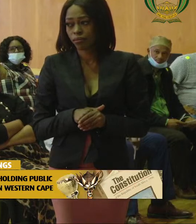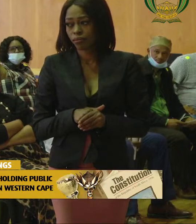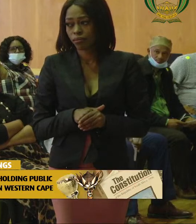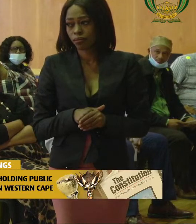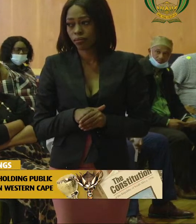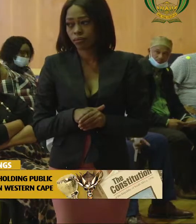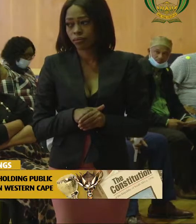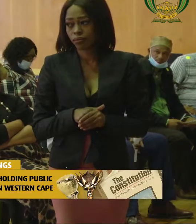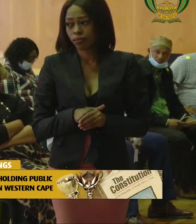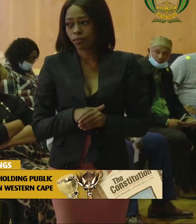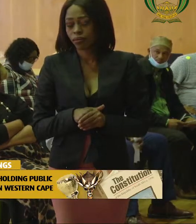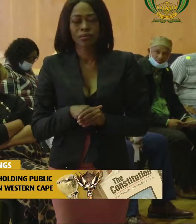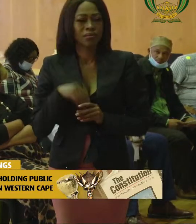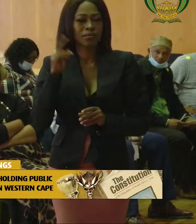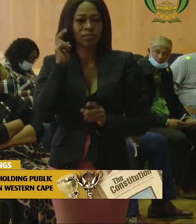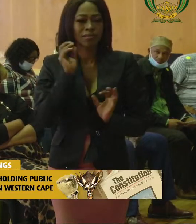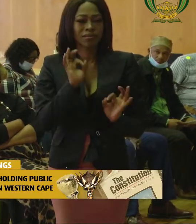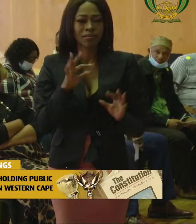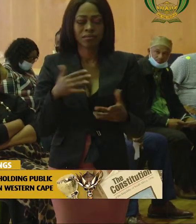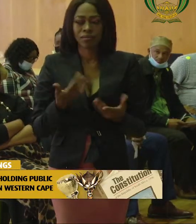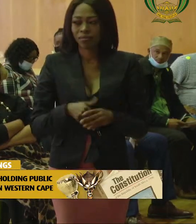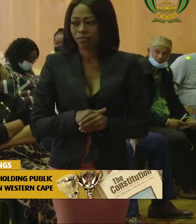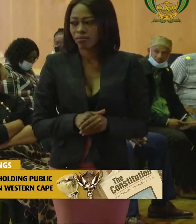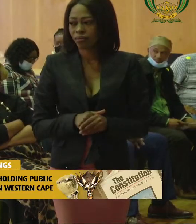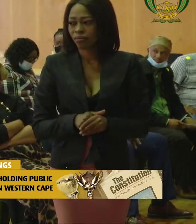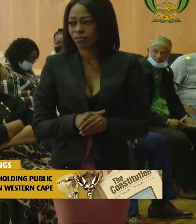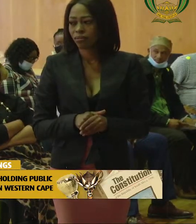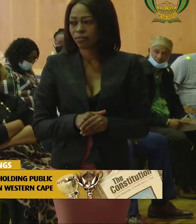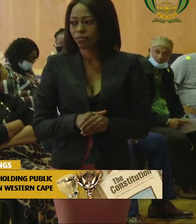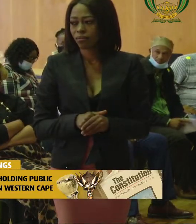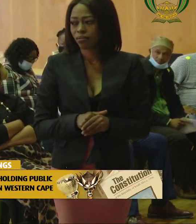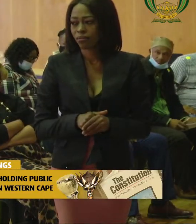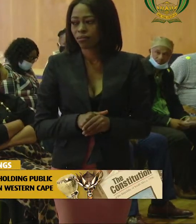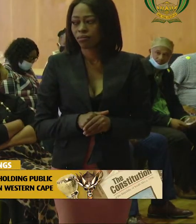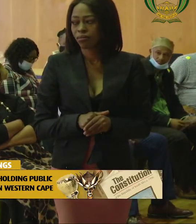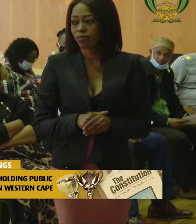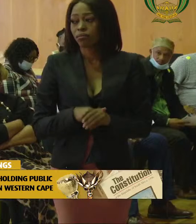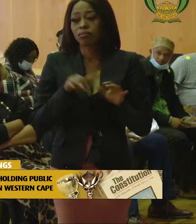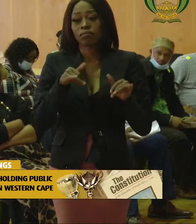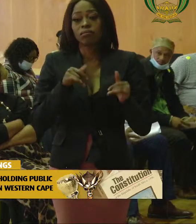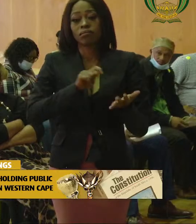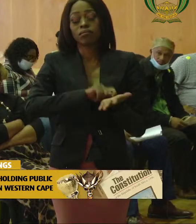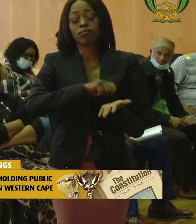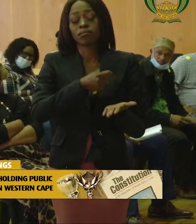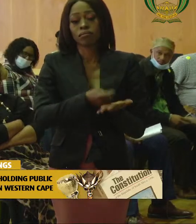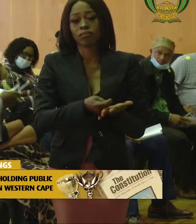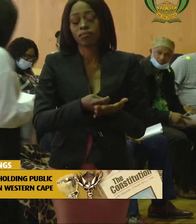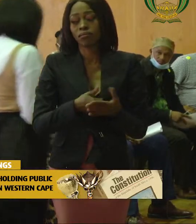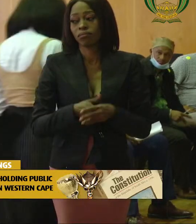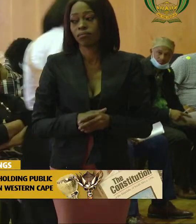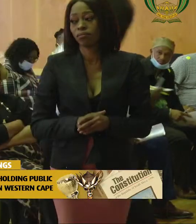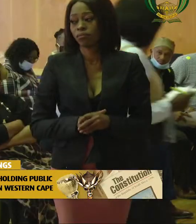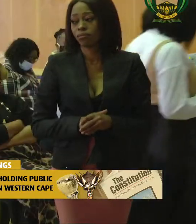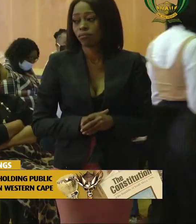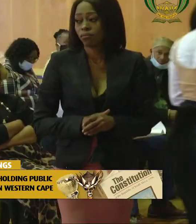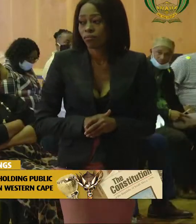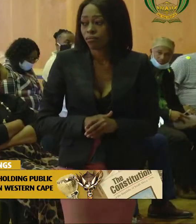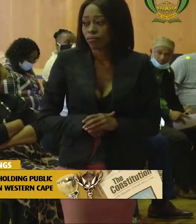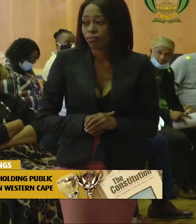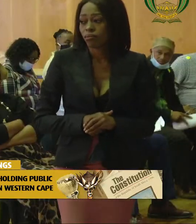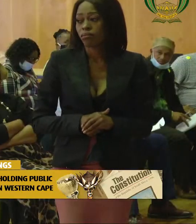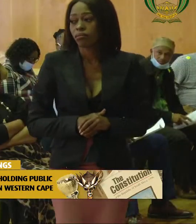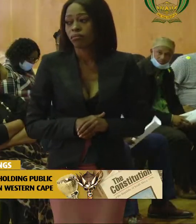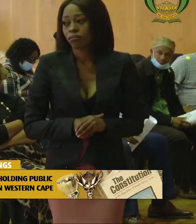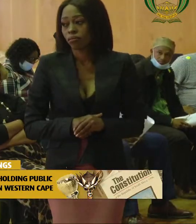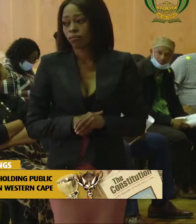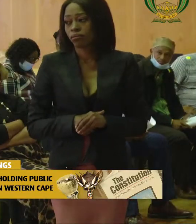wat 'n dogter groot maak. My vraag is net en my vrees, hoe kry ons dit reg om kandidaate in